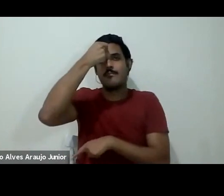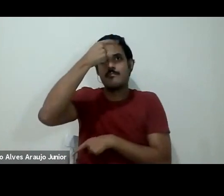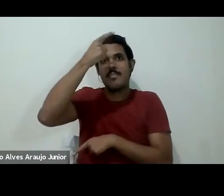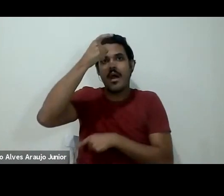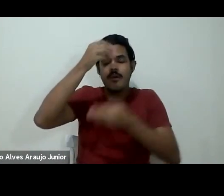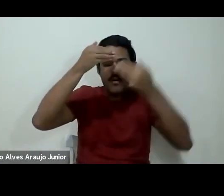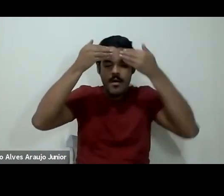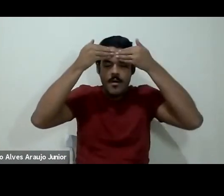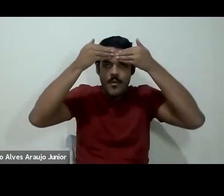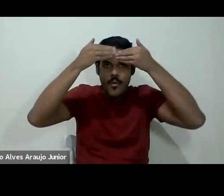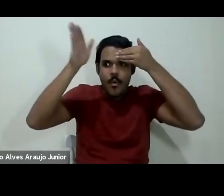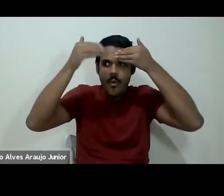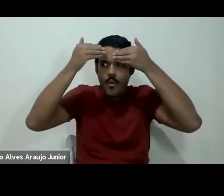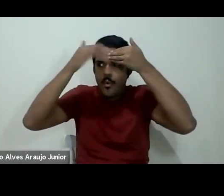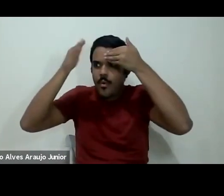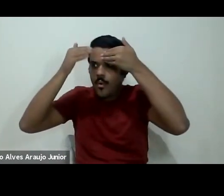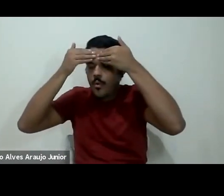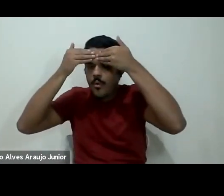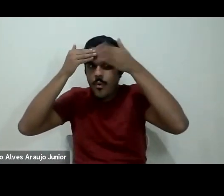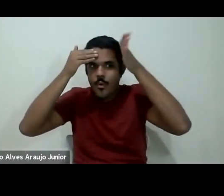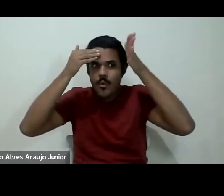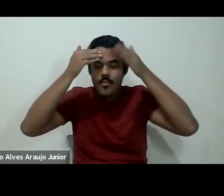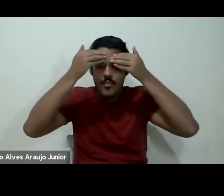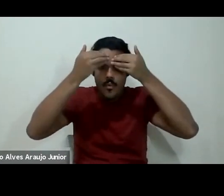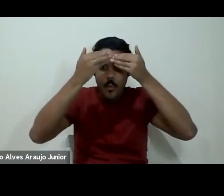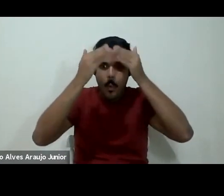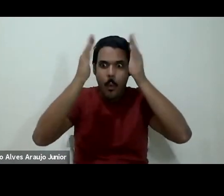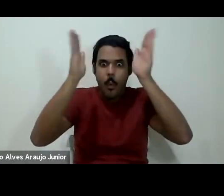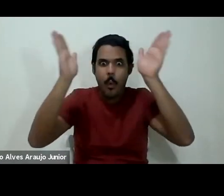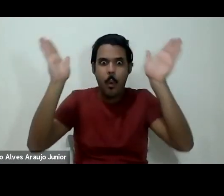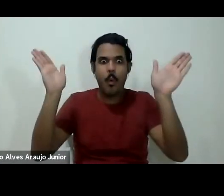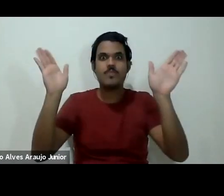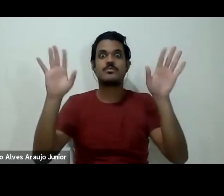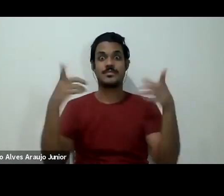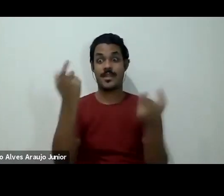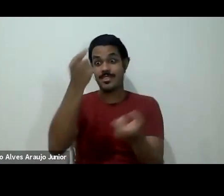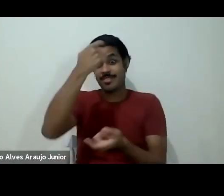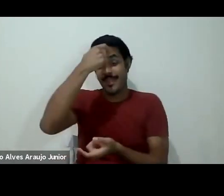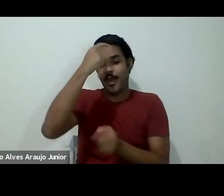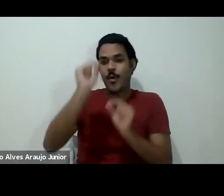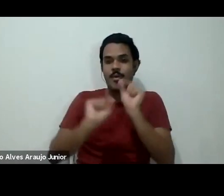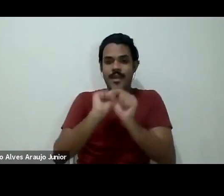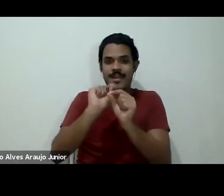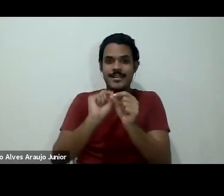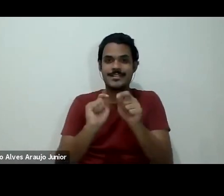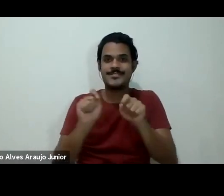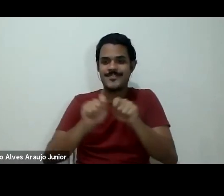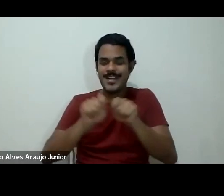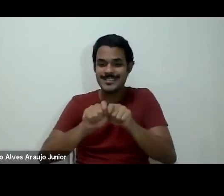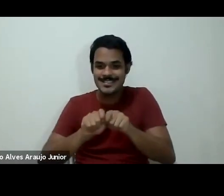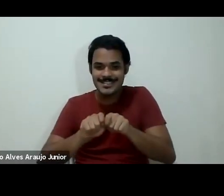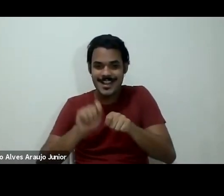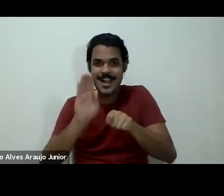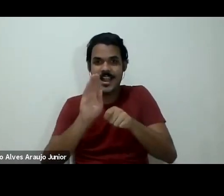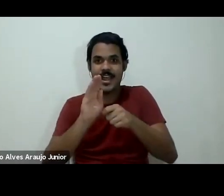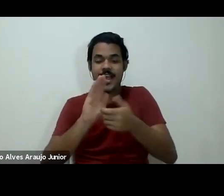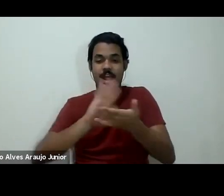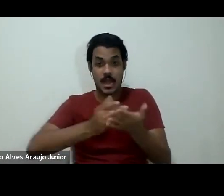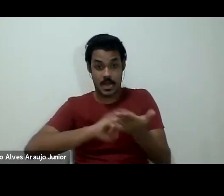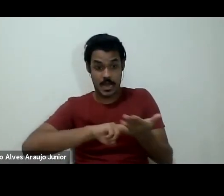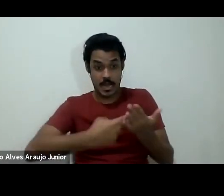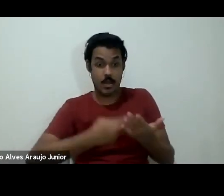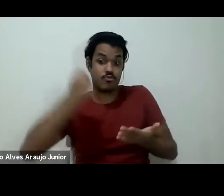trazendo sempre novos elementos e novas questões que podem estar presentes no fazer da linguagem audiovisual,